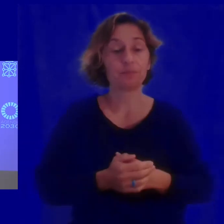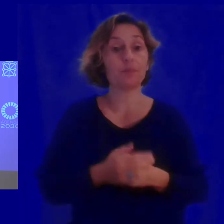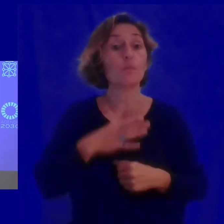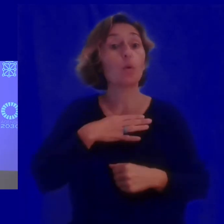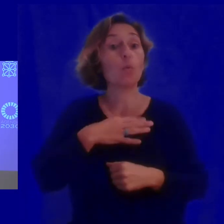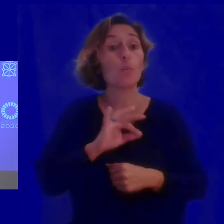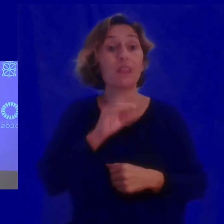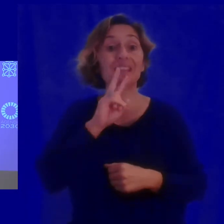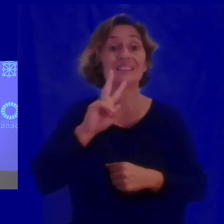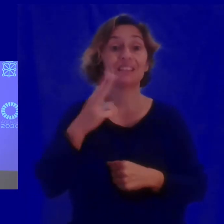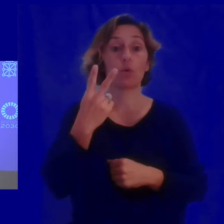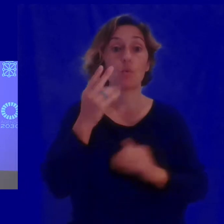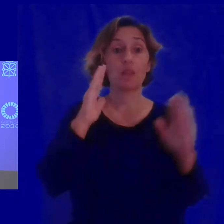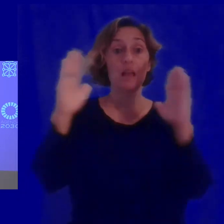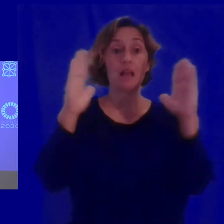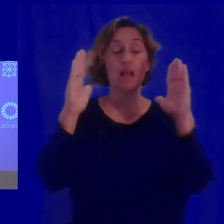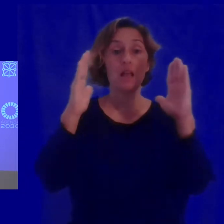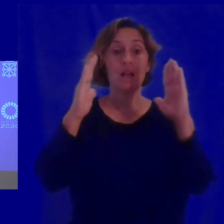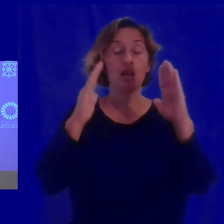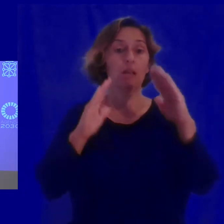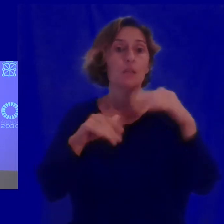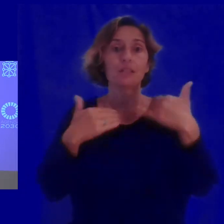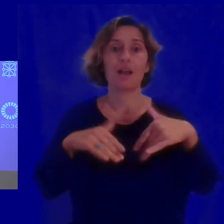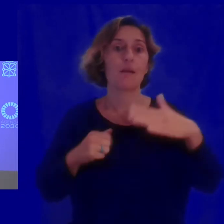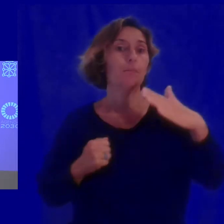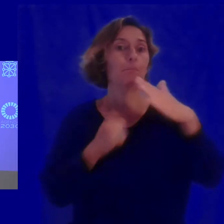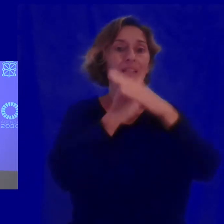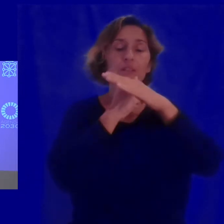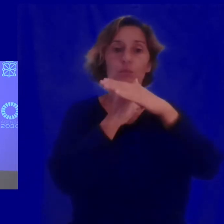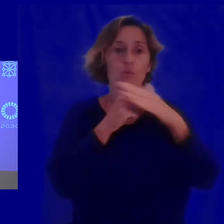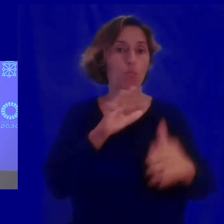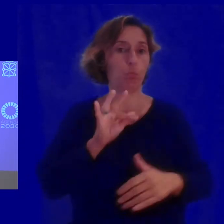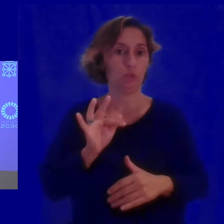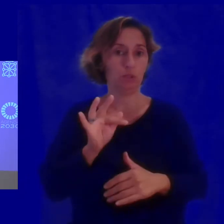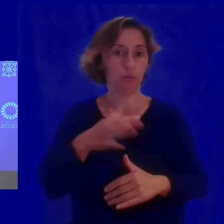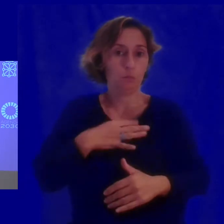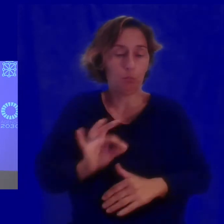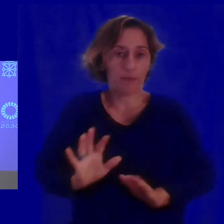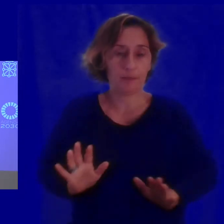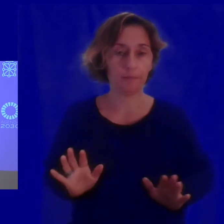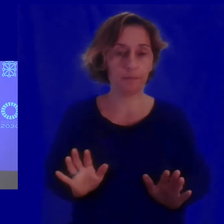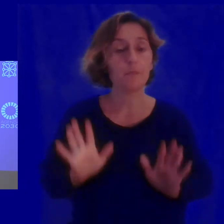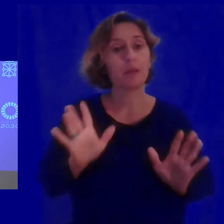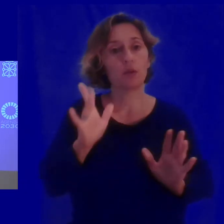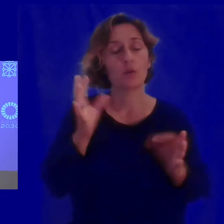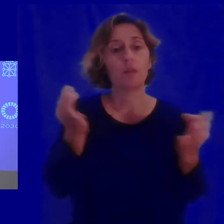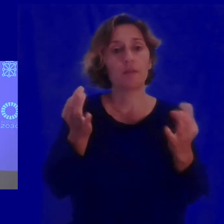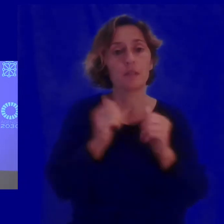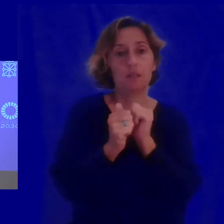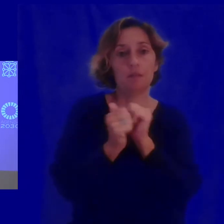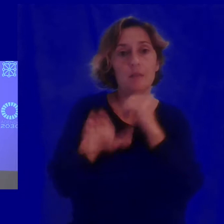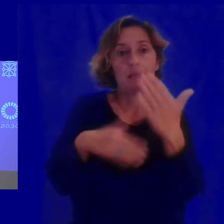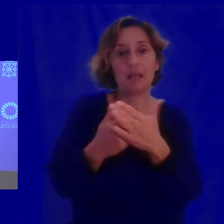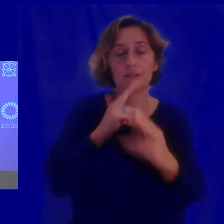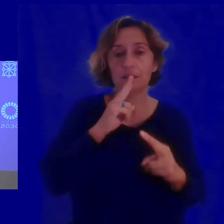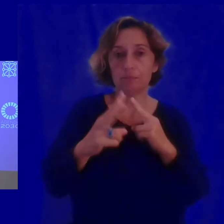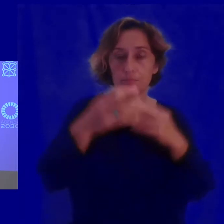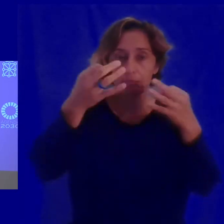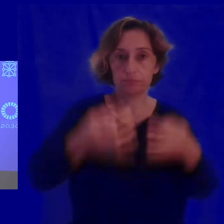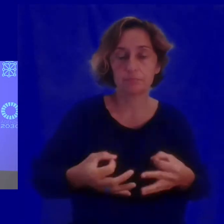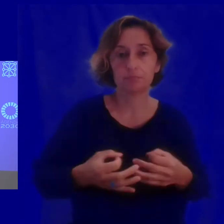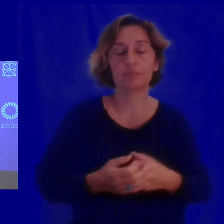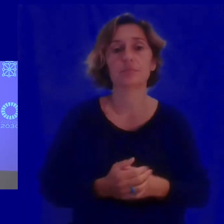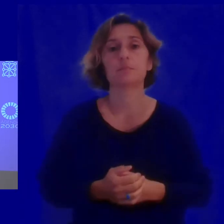de la segunda ola, pero hay que esperar para confirmarlo. No obstante, todavía, y con estos datos,